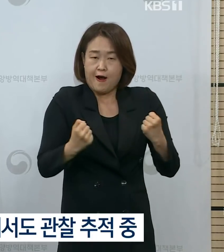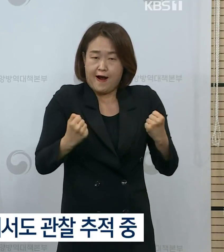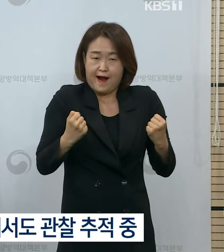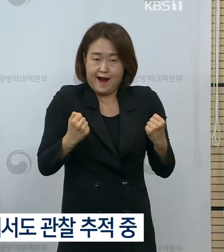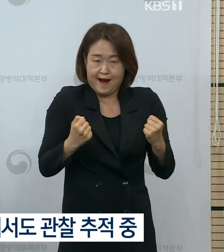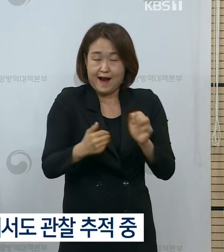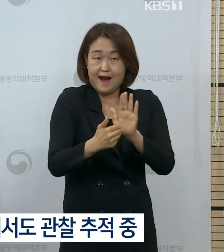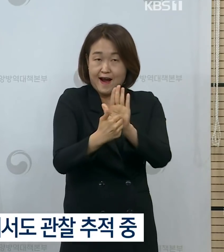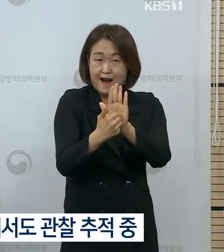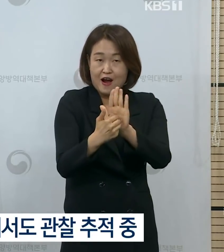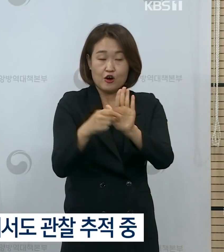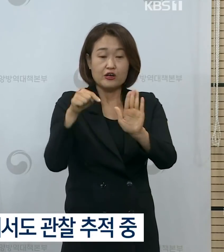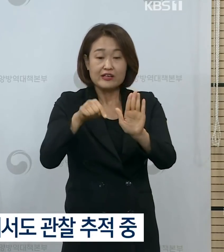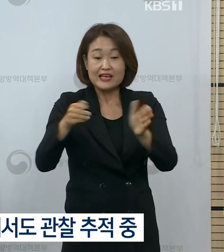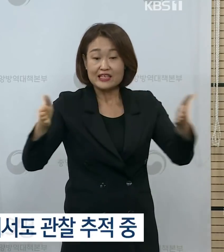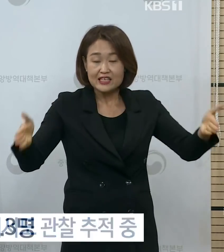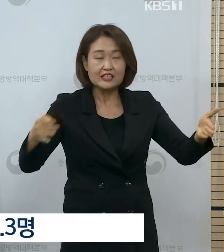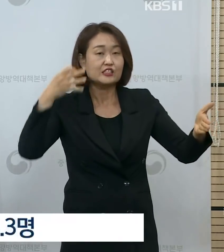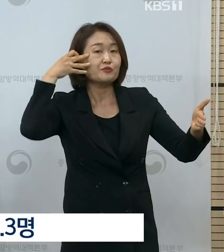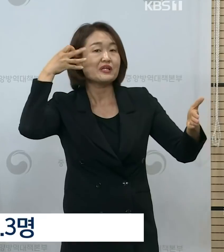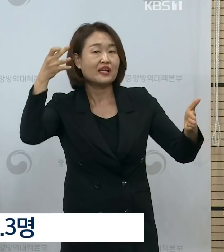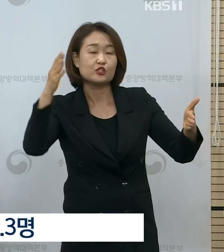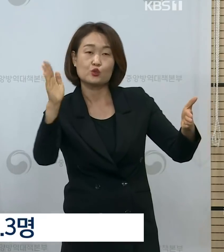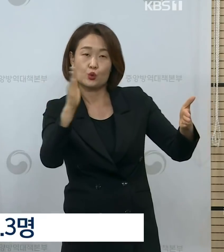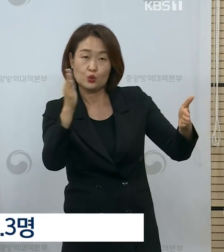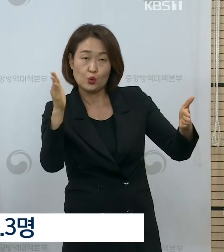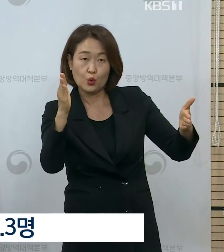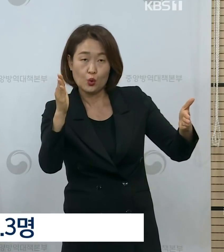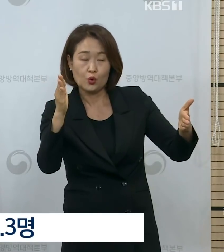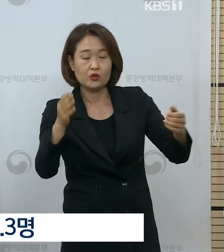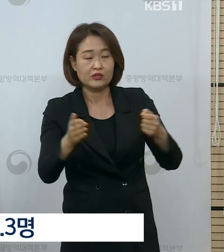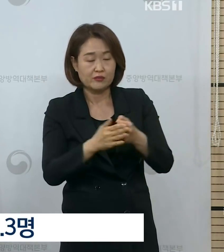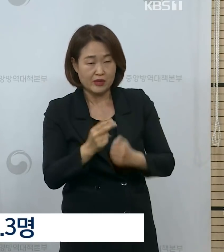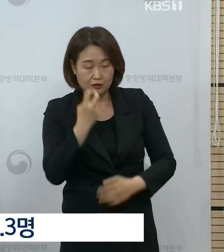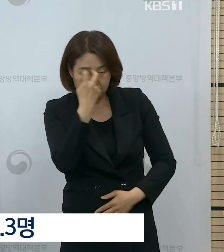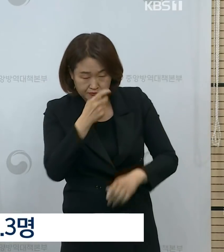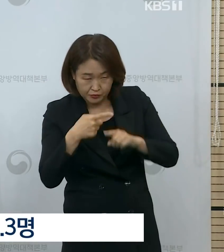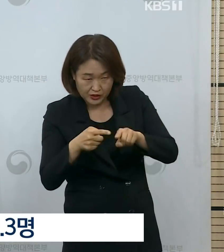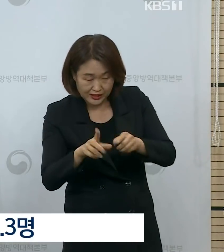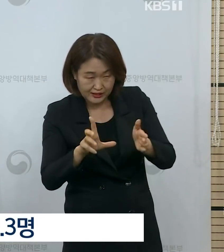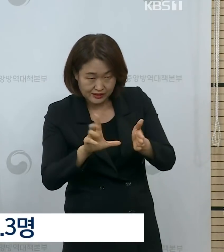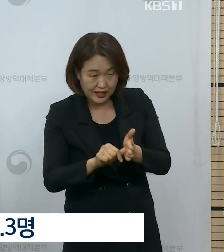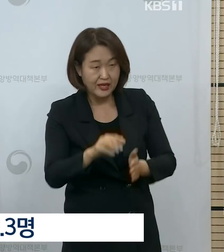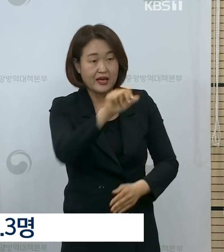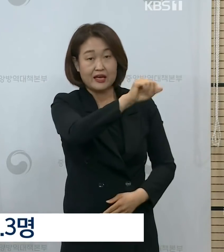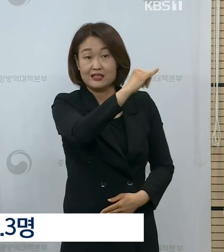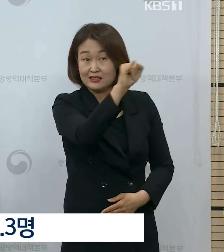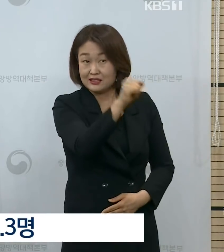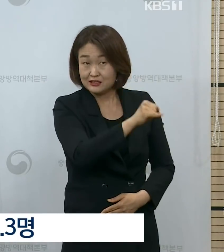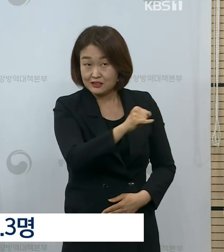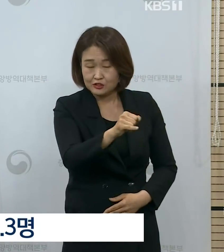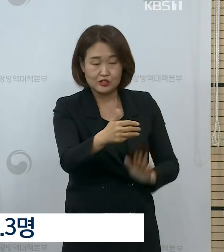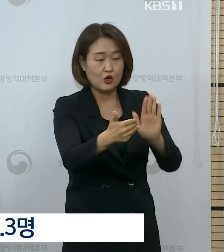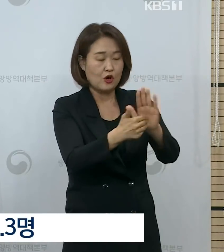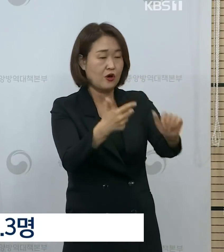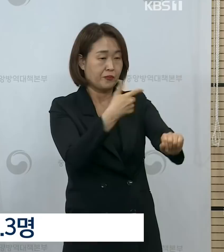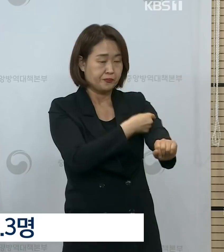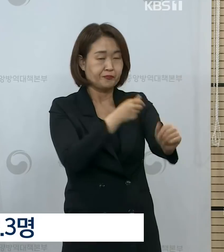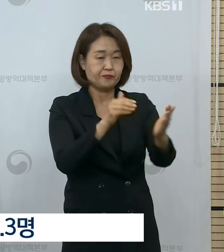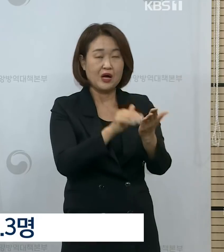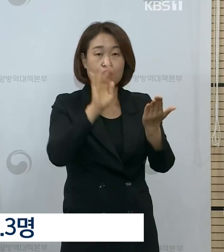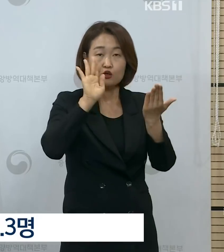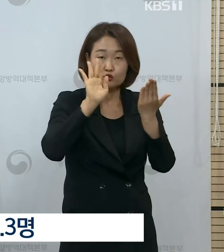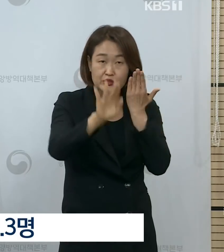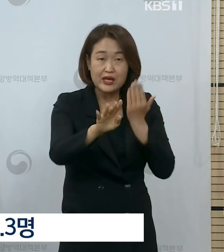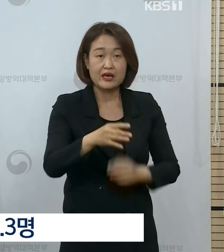기간의 14일을 고려해서 분석하였을 때는 아스트라제네카 접종 후에 14일이 경과하여 확진된